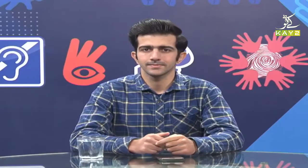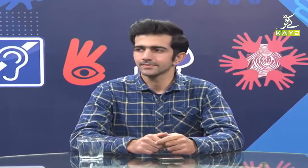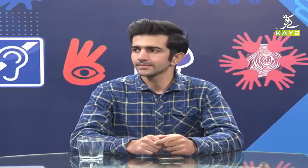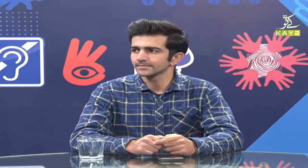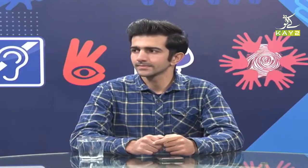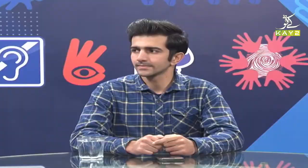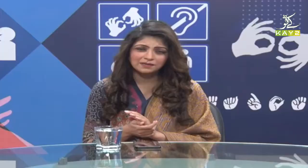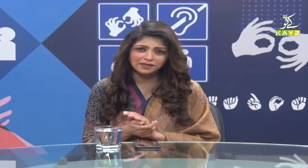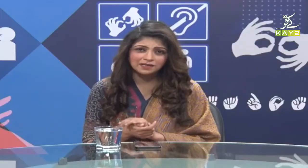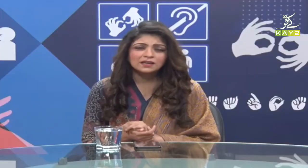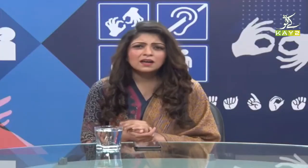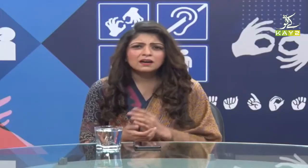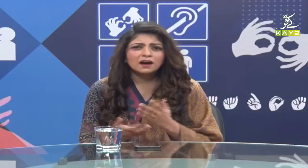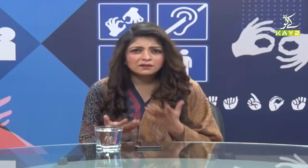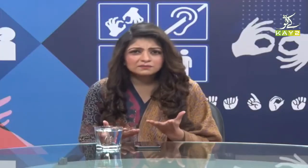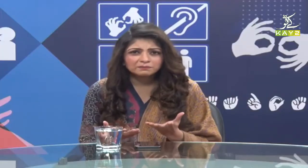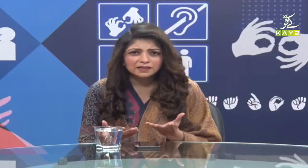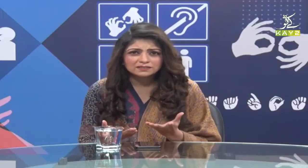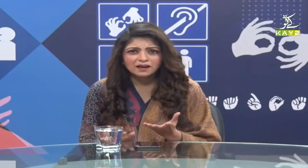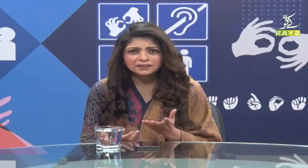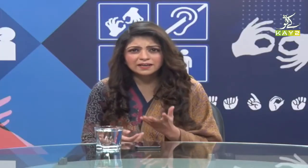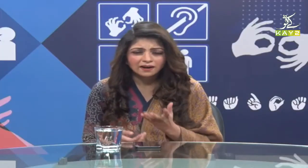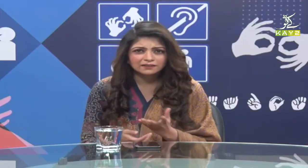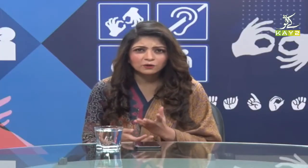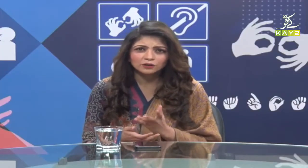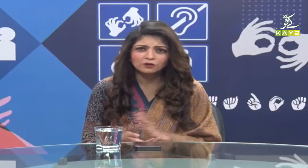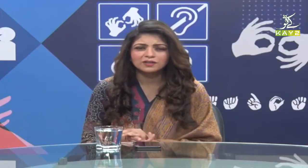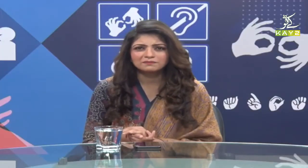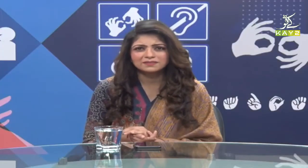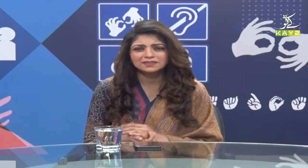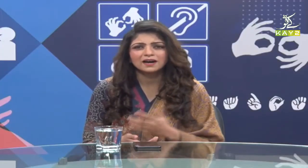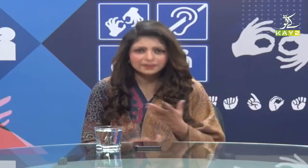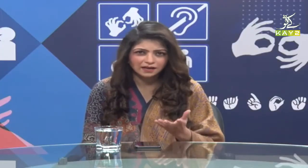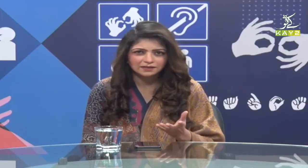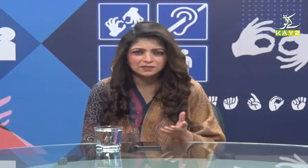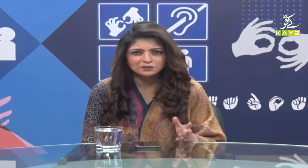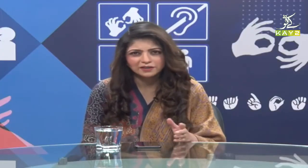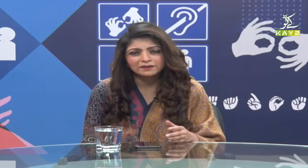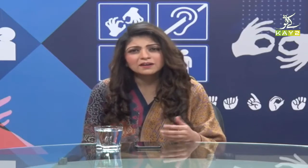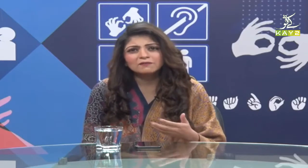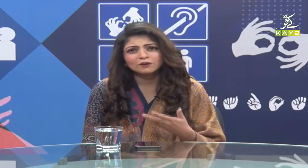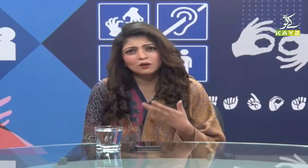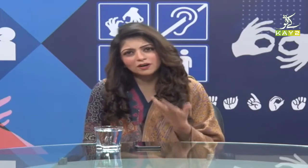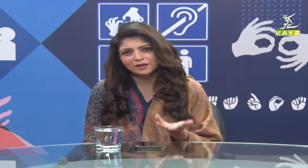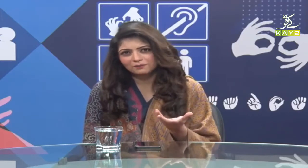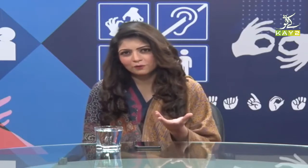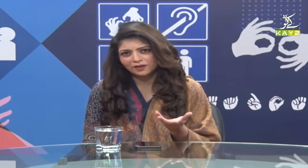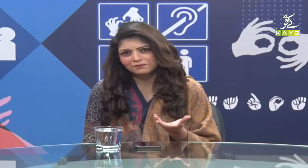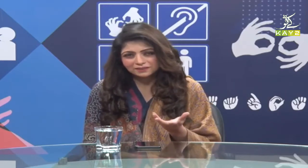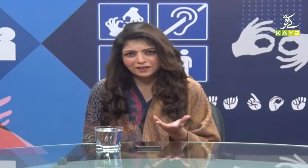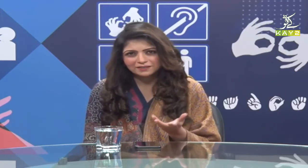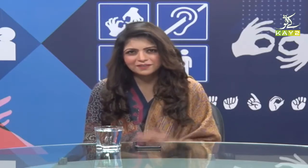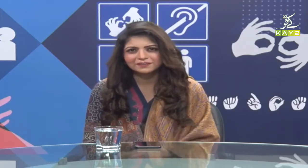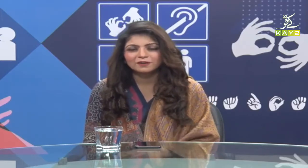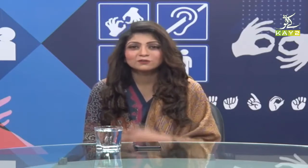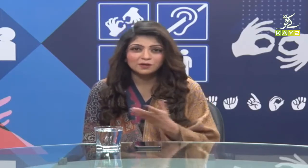इतना अंदाज़ा हो जाता है कि भाई पाकिस्तान के हर कोने कोने में से, हर इलाके में से जो है वो लोग हमारे प्रोग्राम